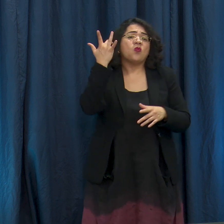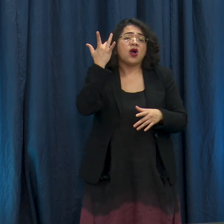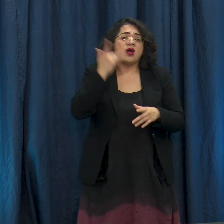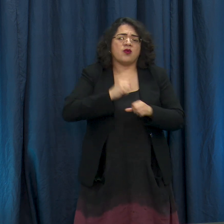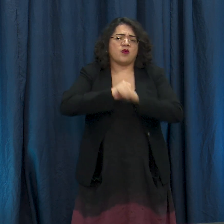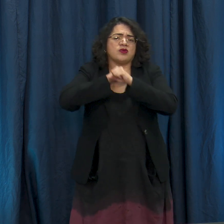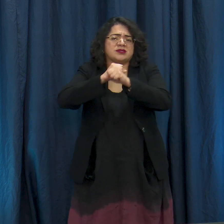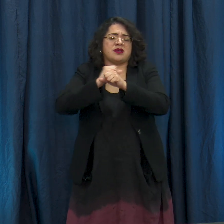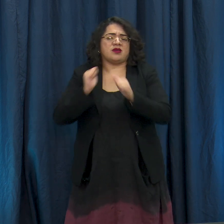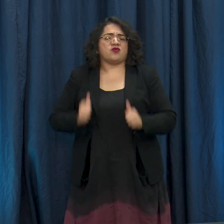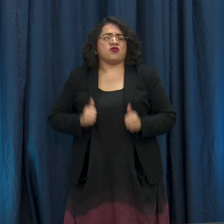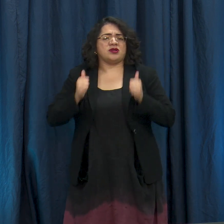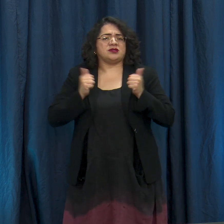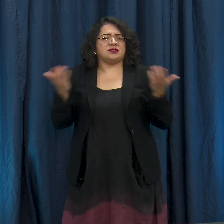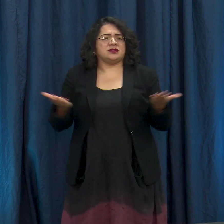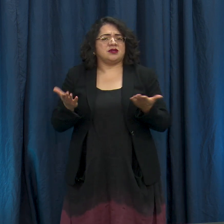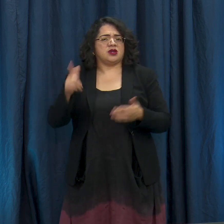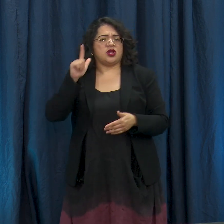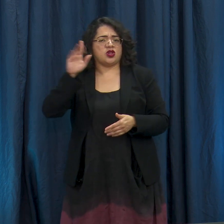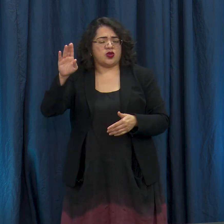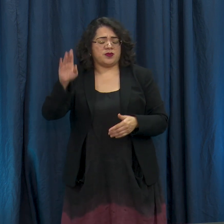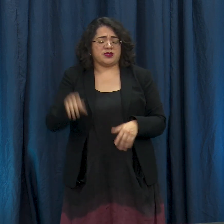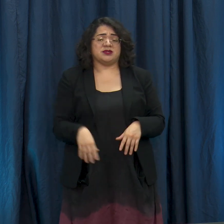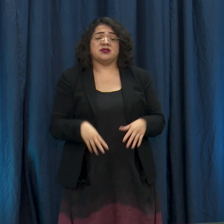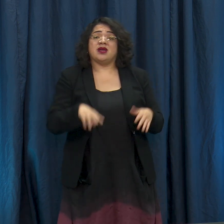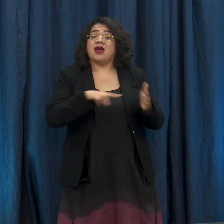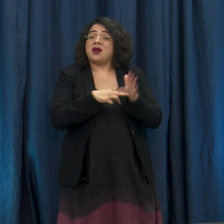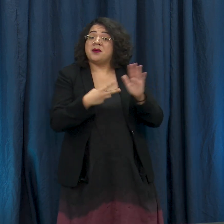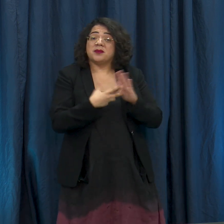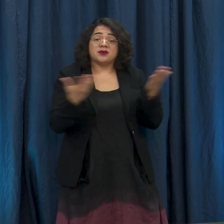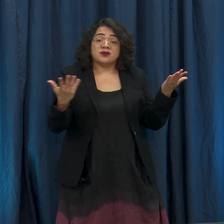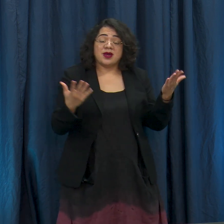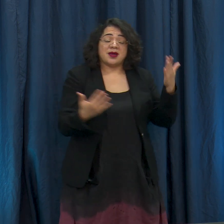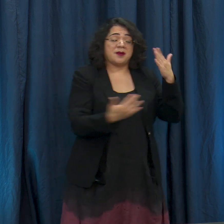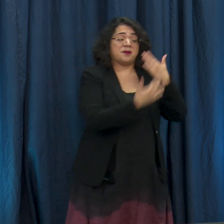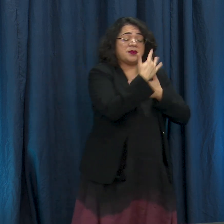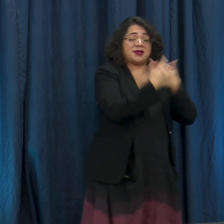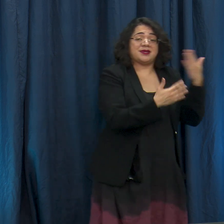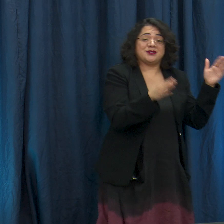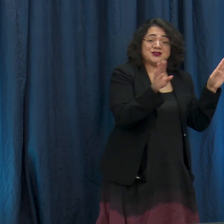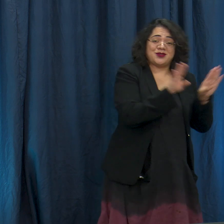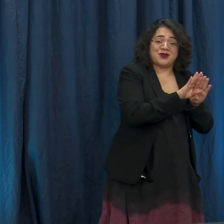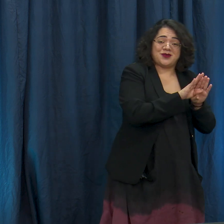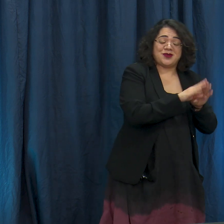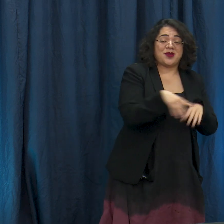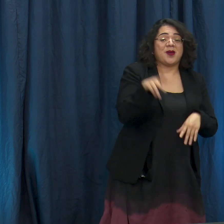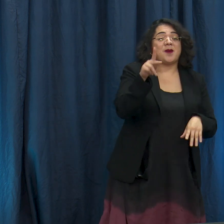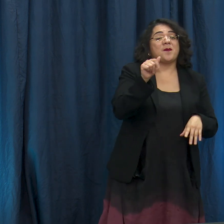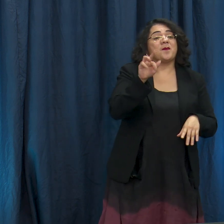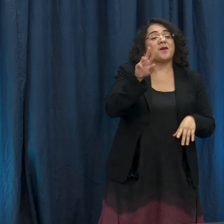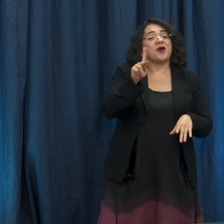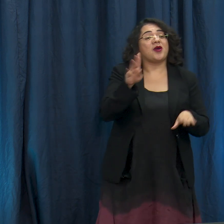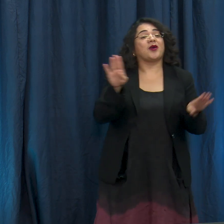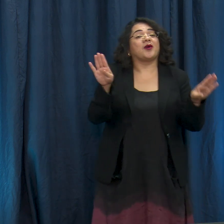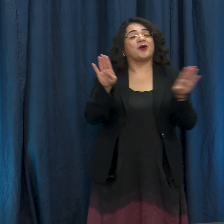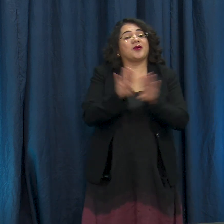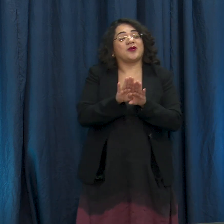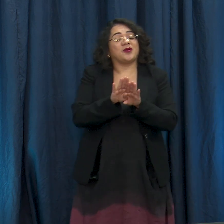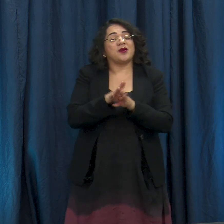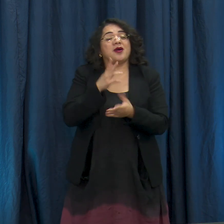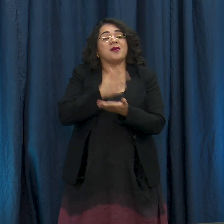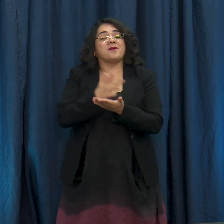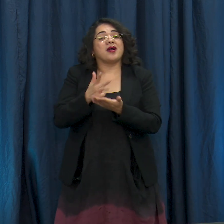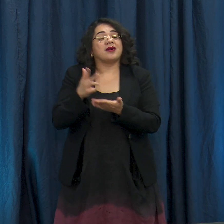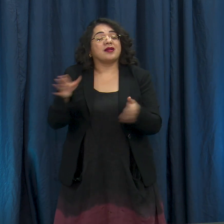Nuestras playas permanecerán totalmente cerradas y nuestros parques solo están abiertos para caminar a través de ellas como